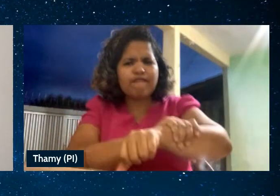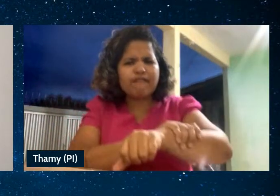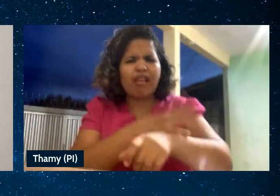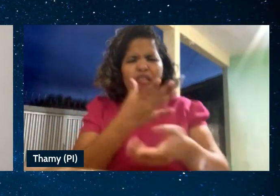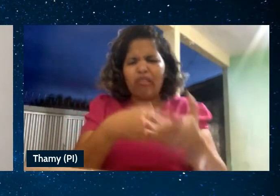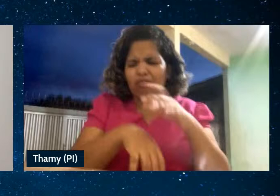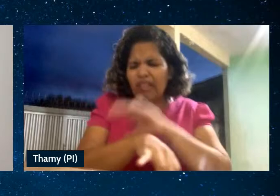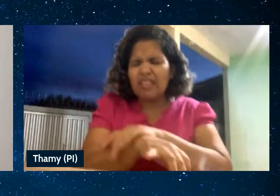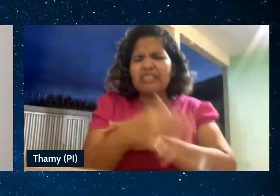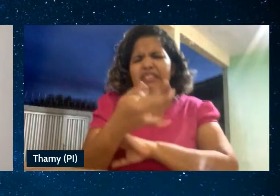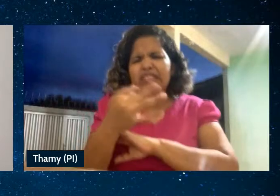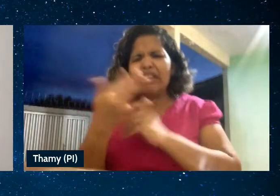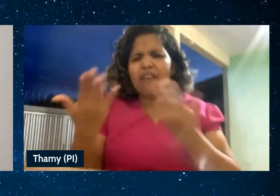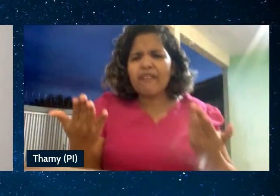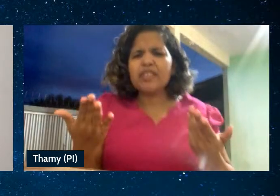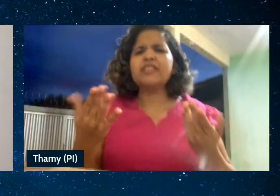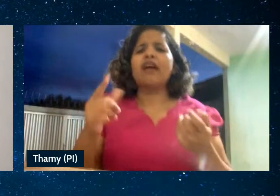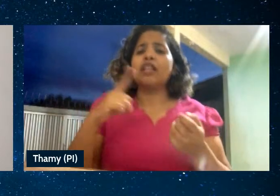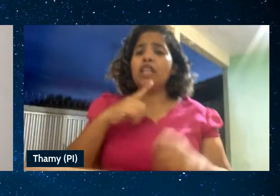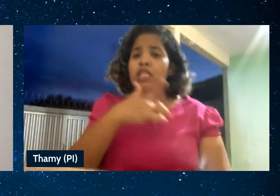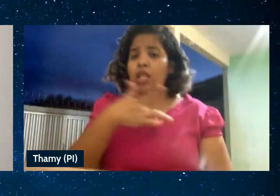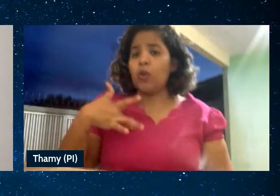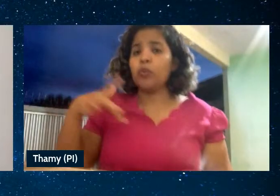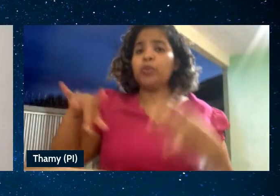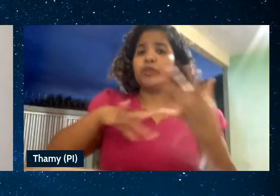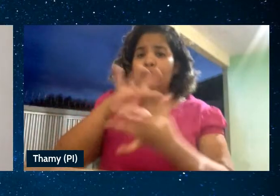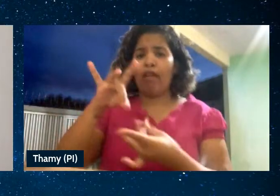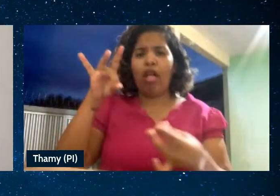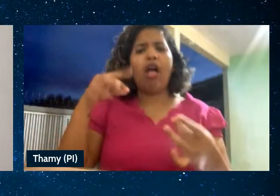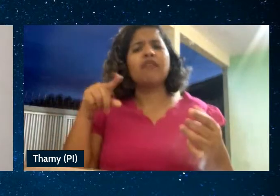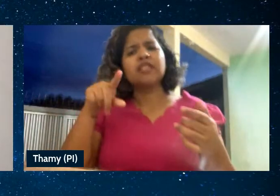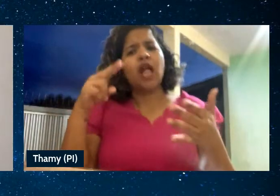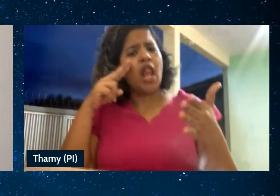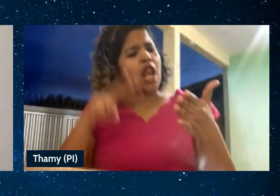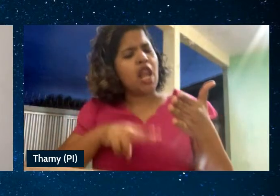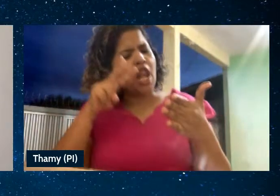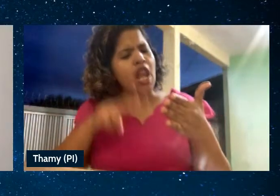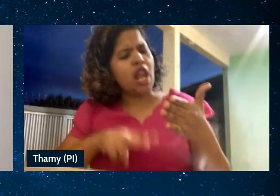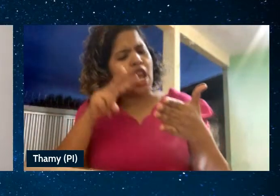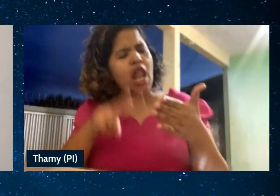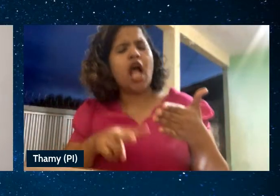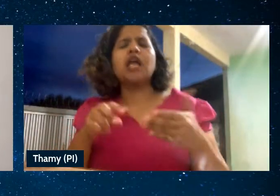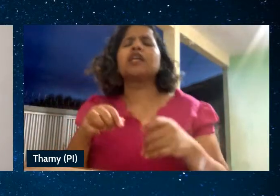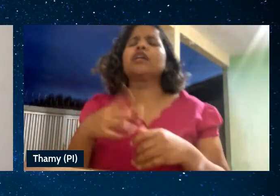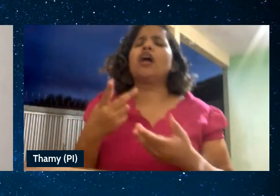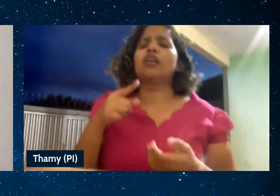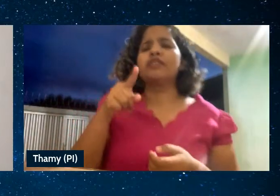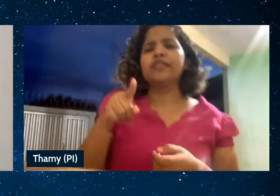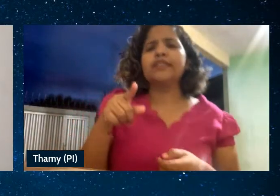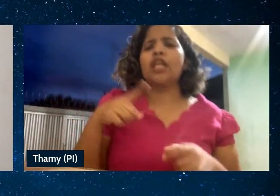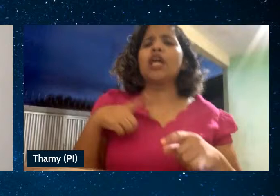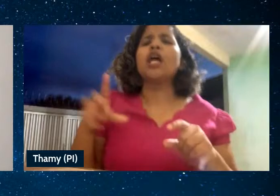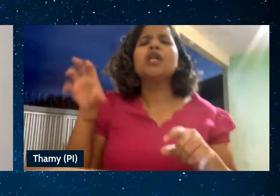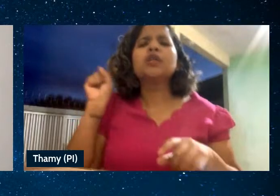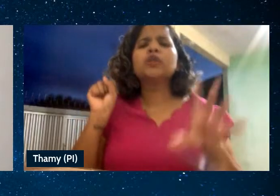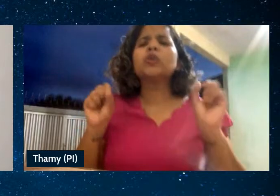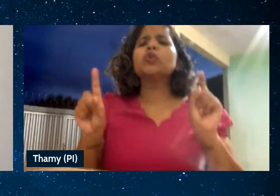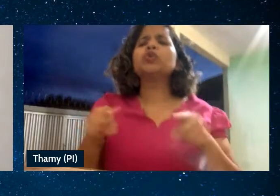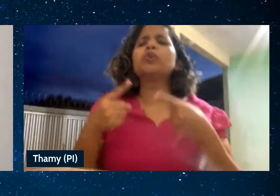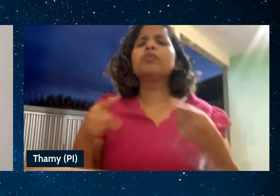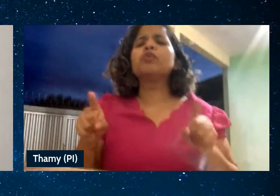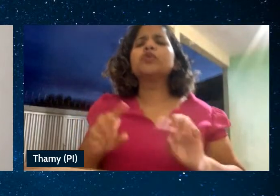saúde espiritual boas leituras músicas que tudo mais vai correr no